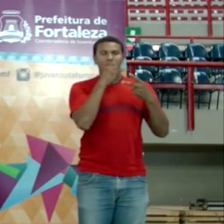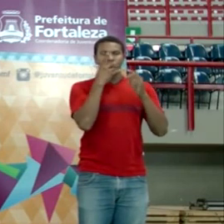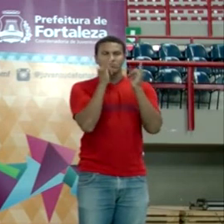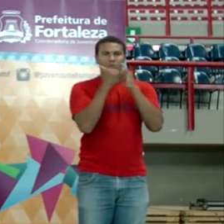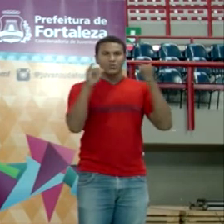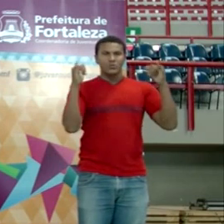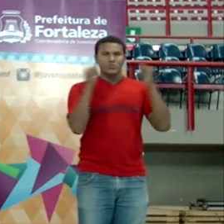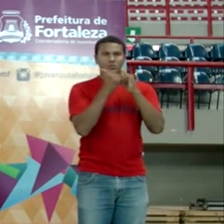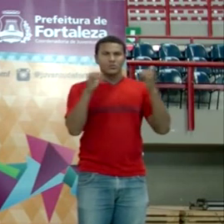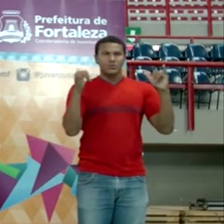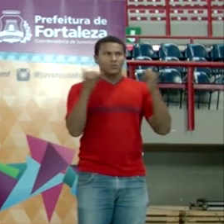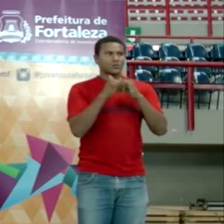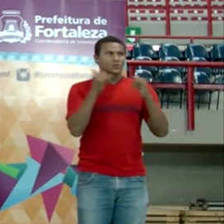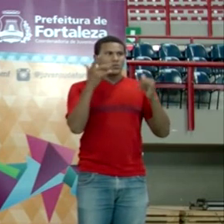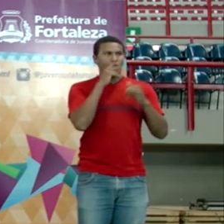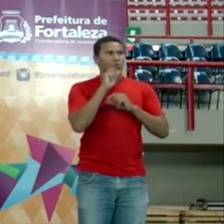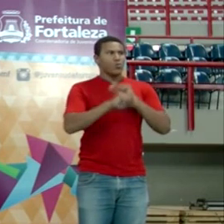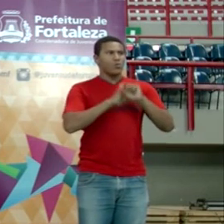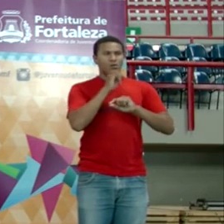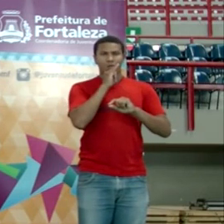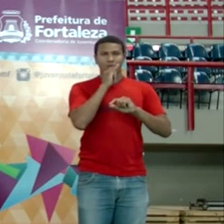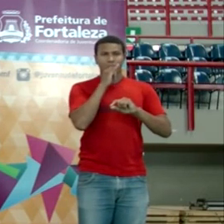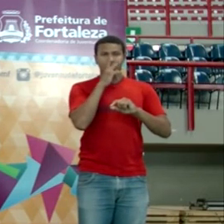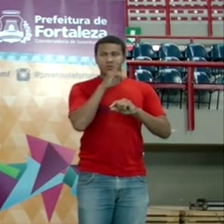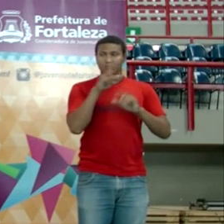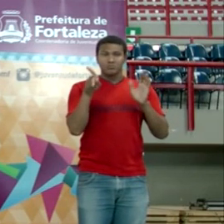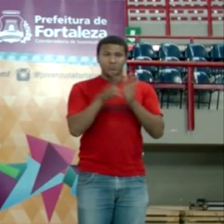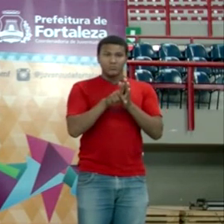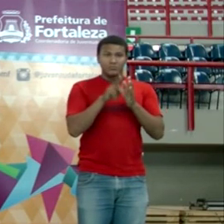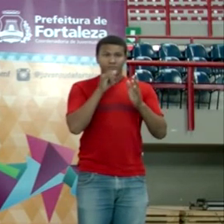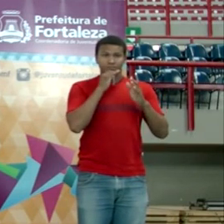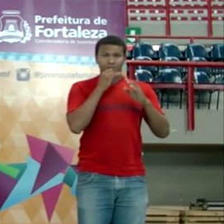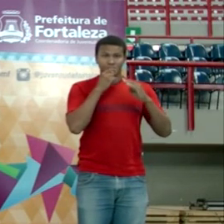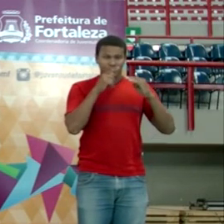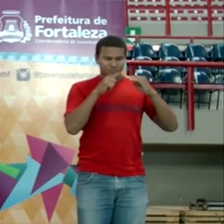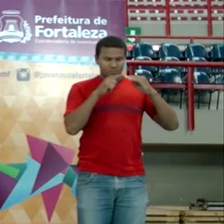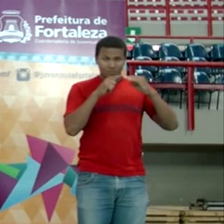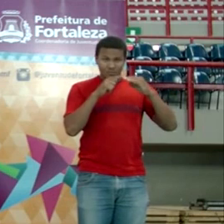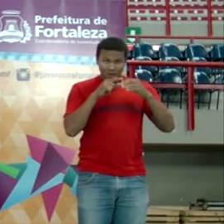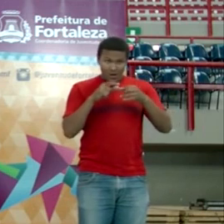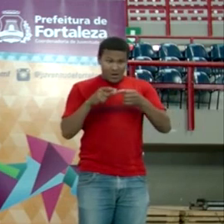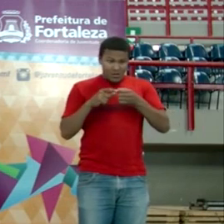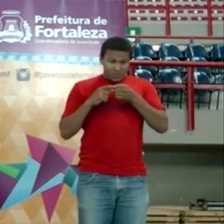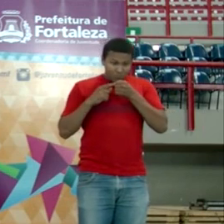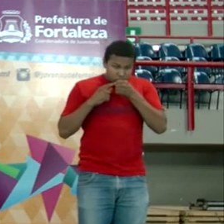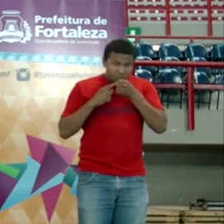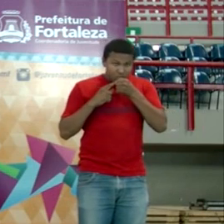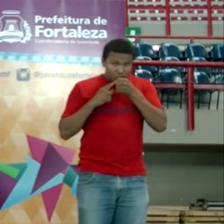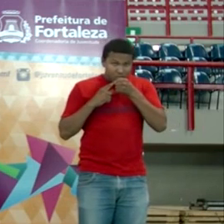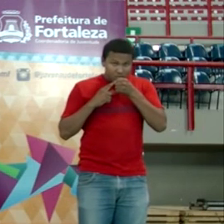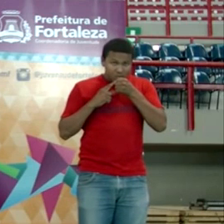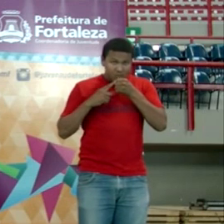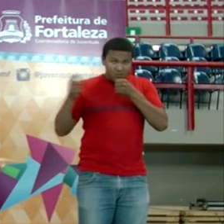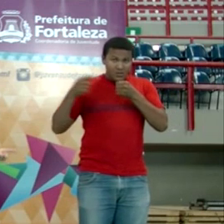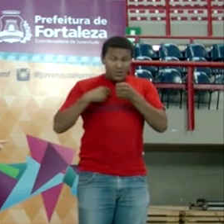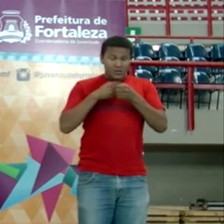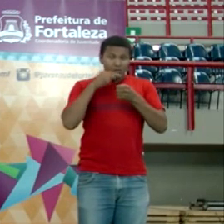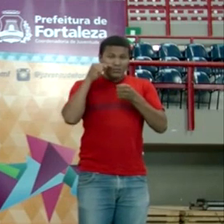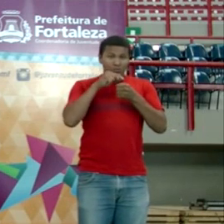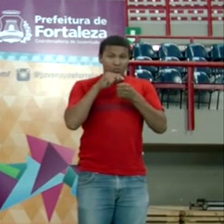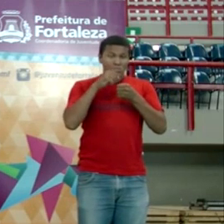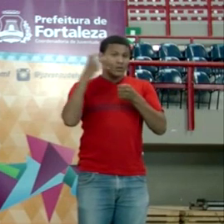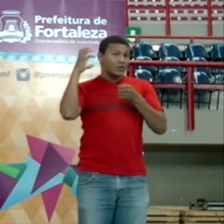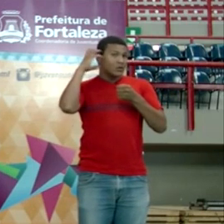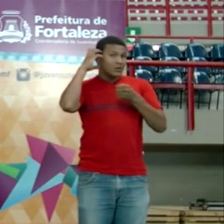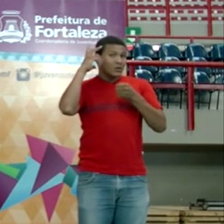eletromagnéticas, como é o caso da onda eletromagnética que envia o sinal de rádio, isso aqui é um sinal de rádio, que é